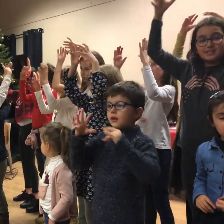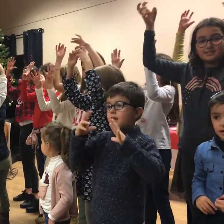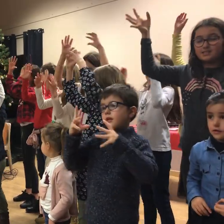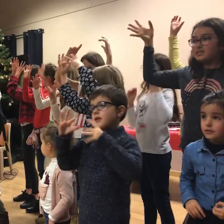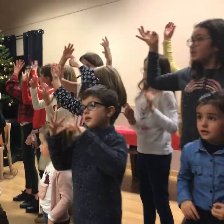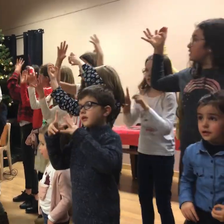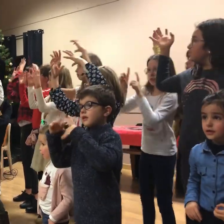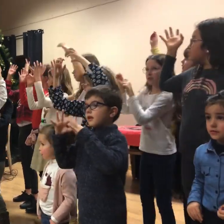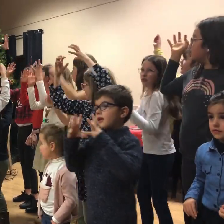je suis